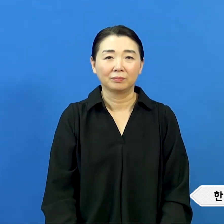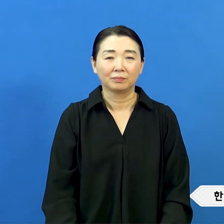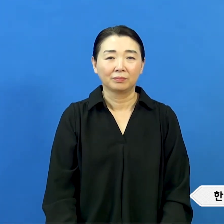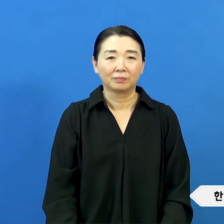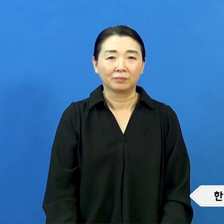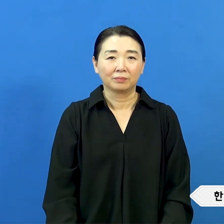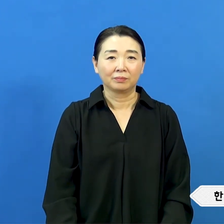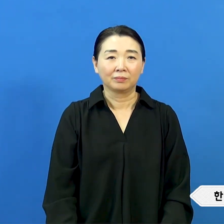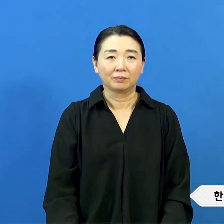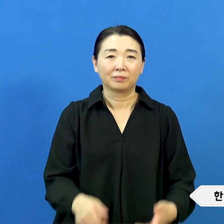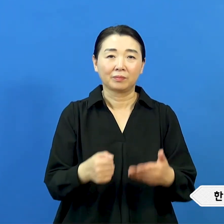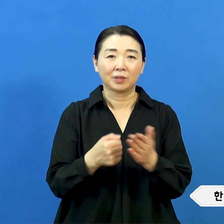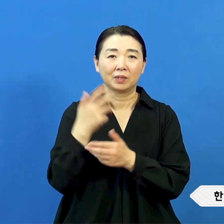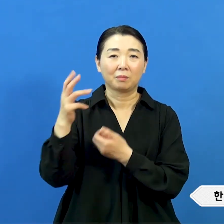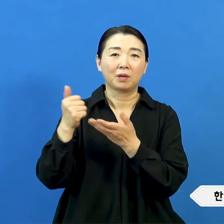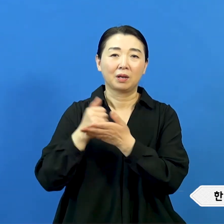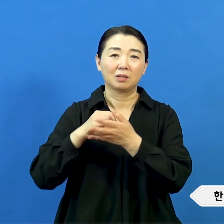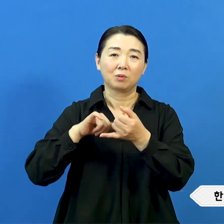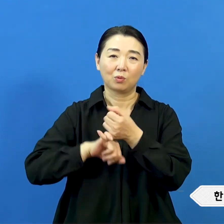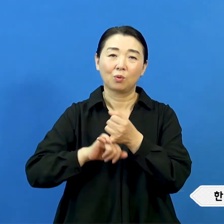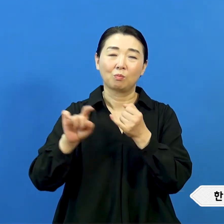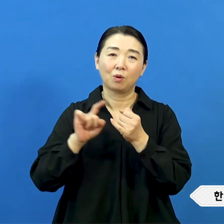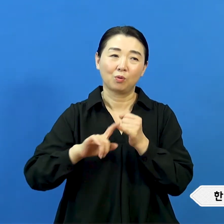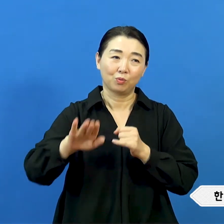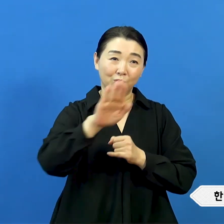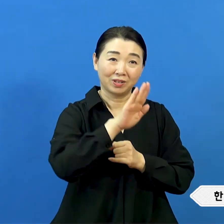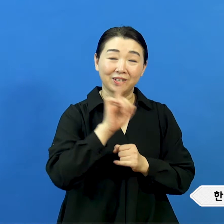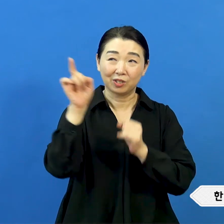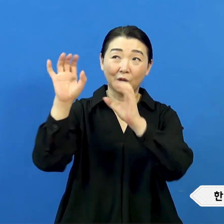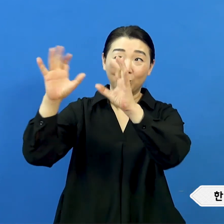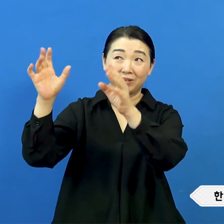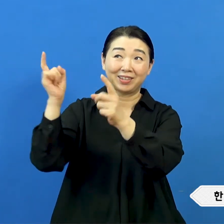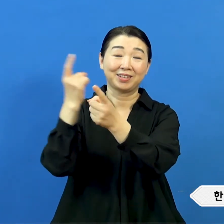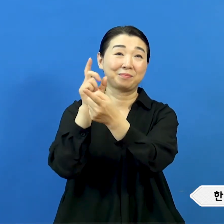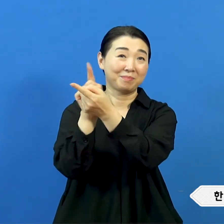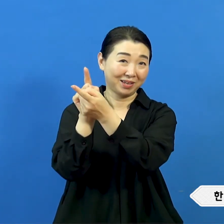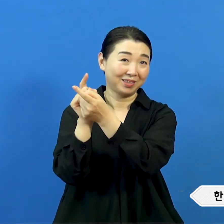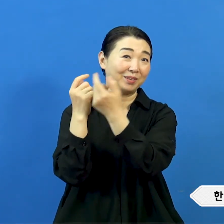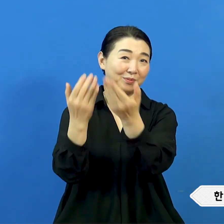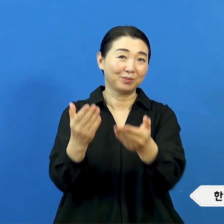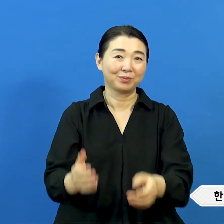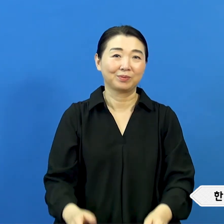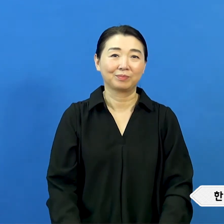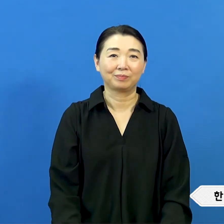그래서 하나님은 반드시 우리를 천국에서 다시 만나게 하십니다.